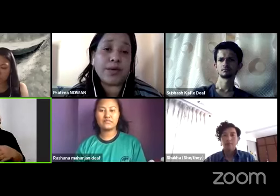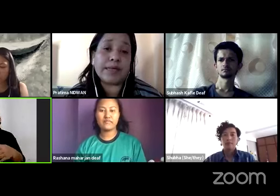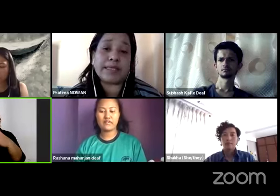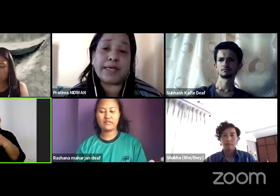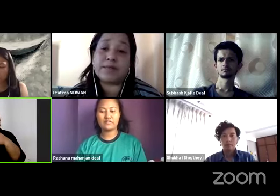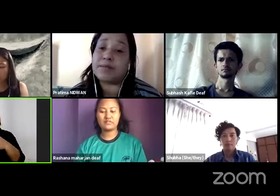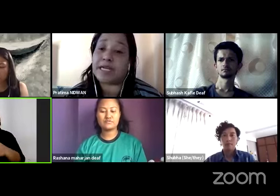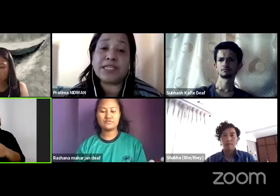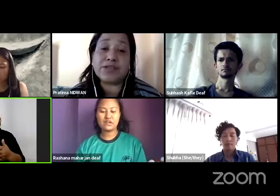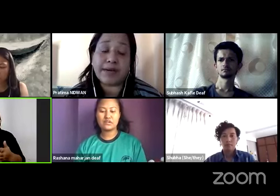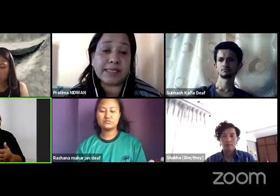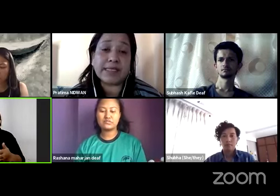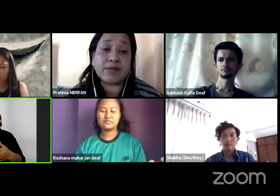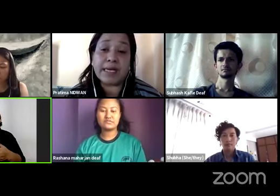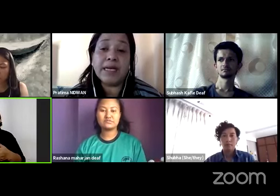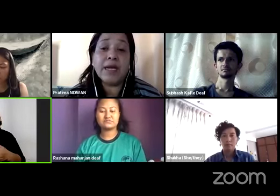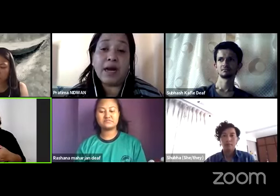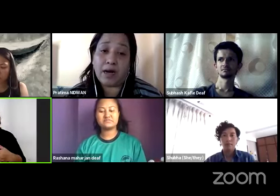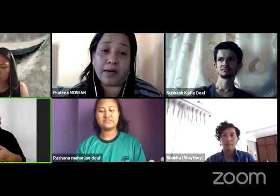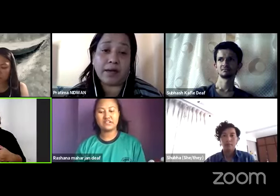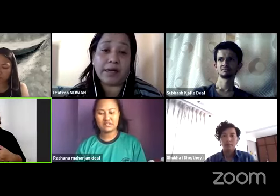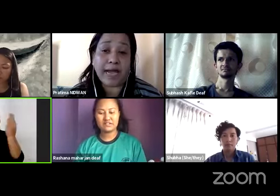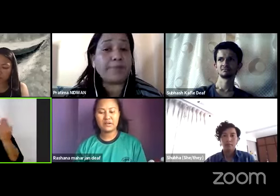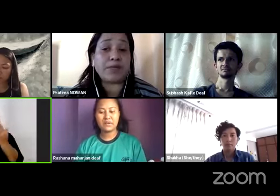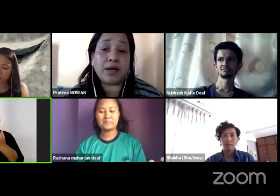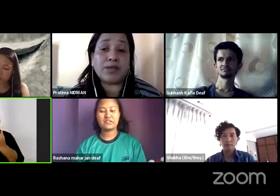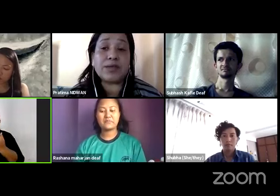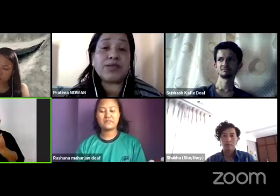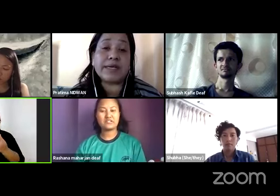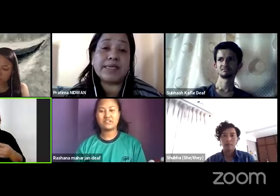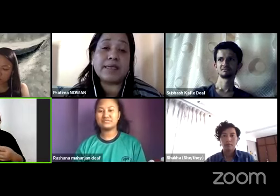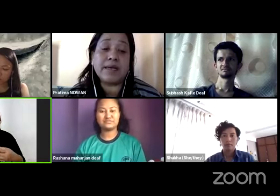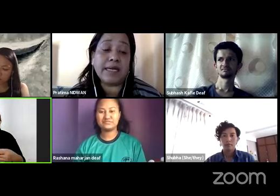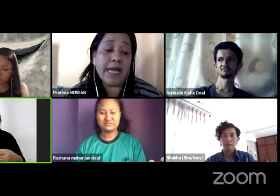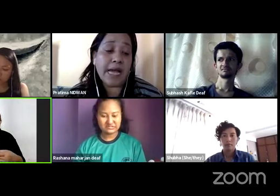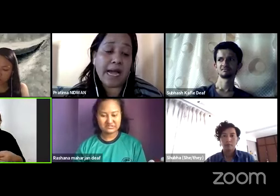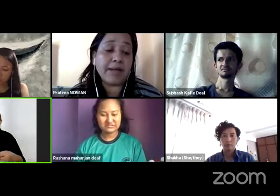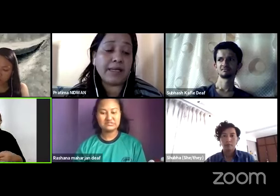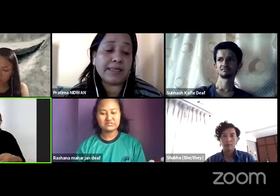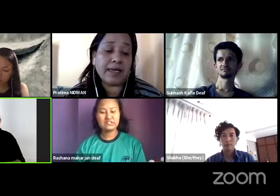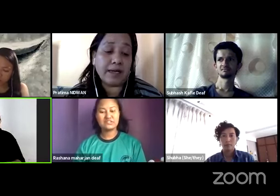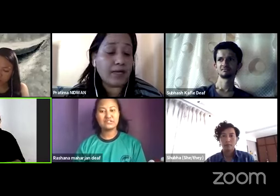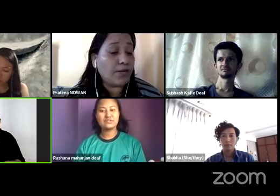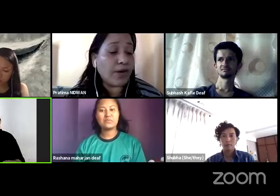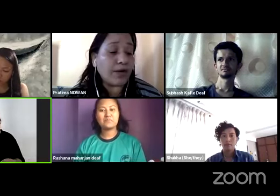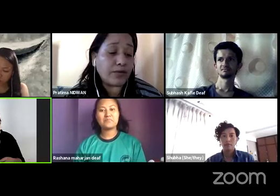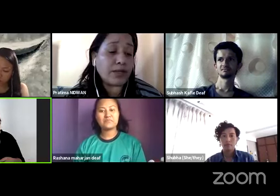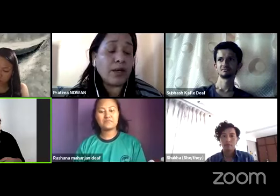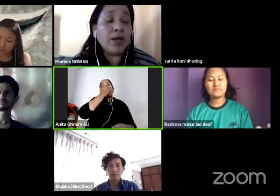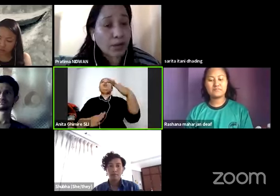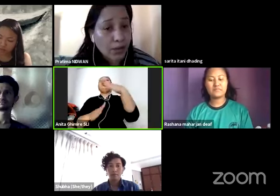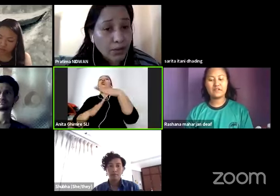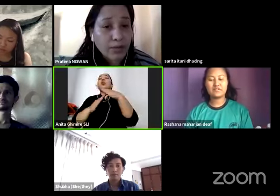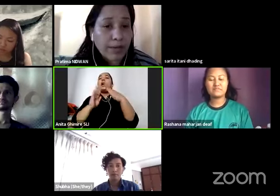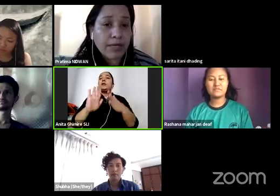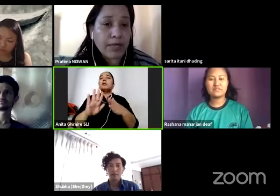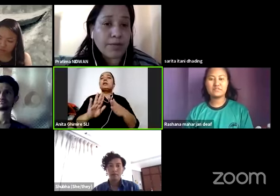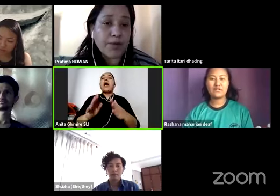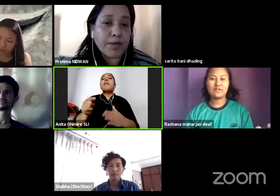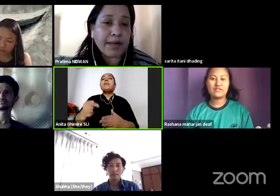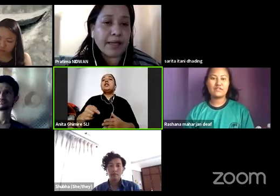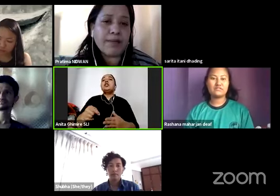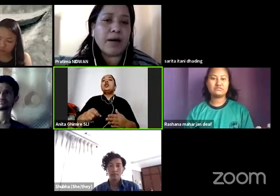ठुलो एउटा चाहिँ के त भन्दाखेरि स्ट्राटेजीको चाहिँ ग्याप छ, त्यो स्ट्राटेजिकली हामीले चाहिँ लिनुपर्ने हुन्छ। र अर्को कुरा